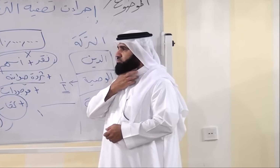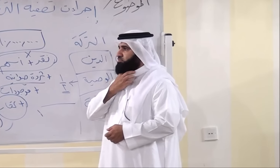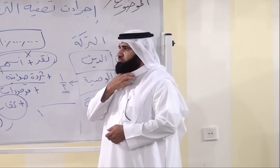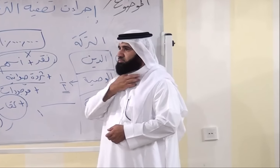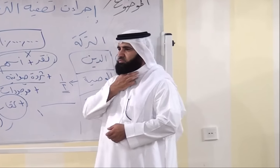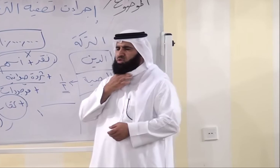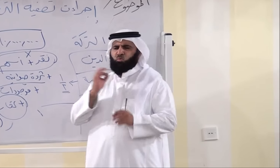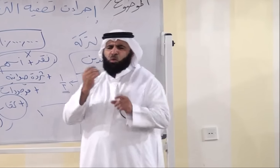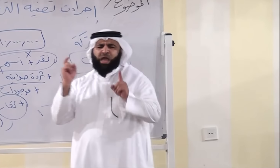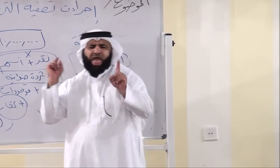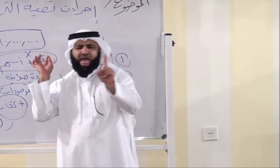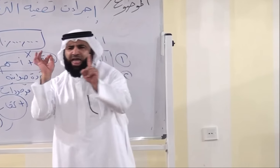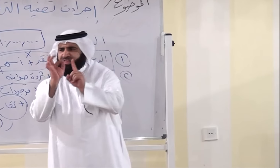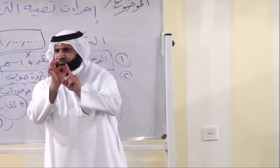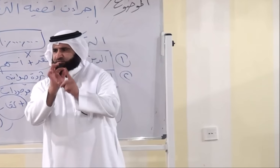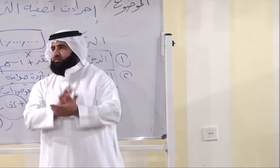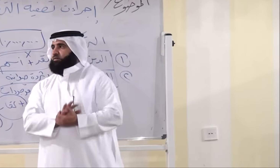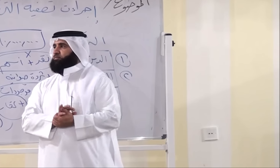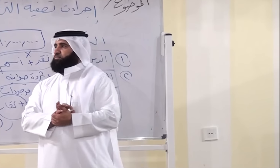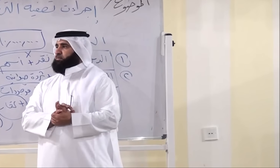فاللي أبغى أوصل له أنه ما في